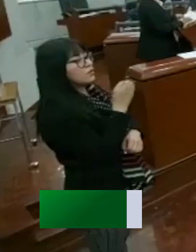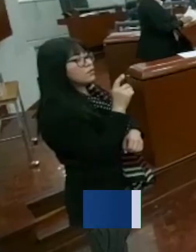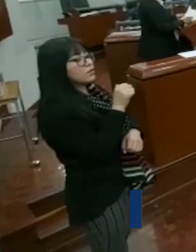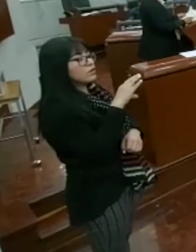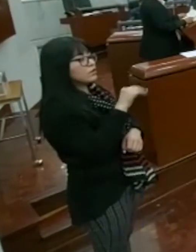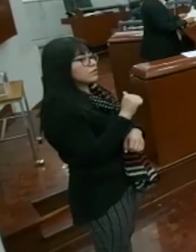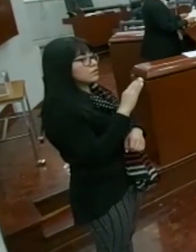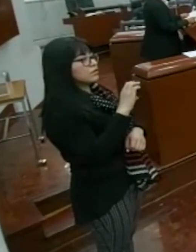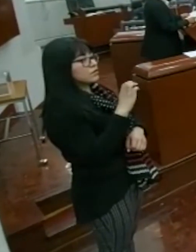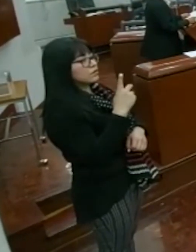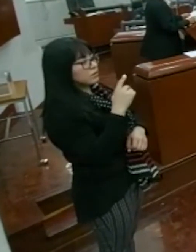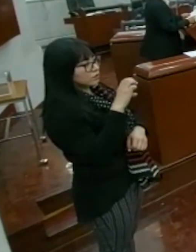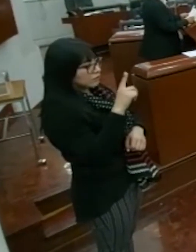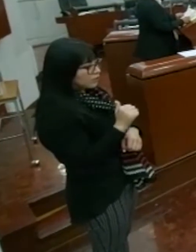sentencia judicial ejecutoriada